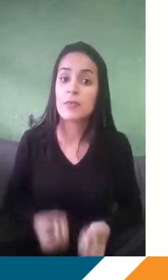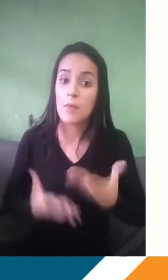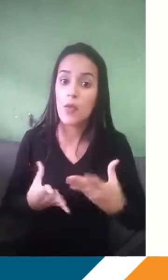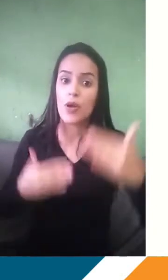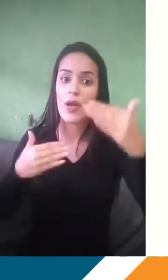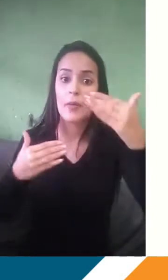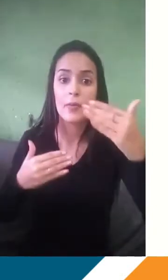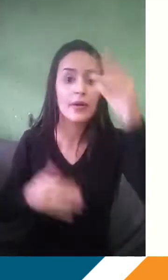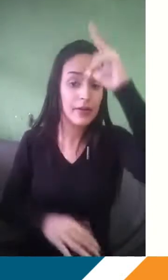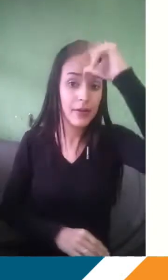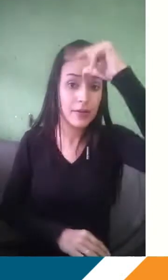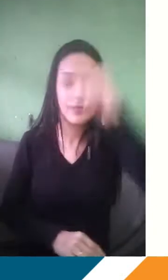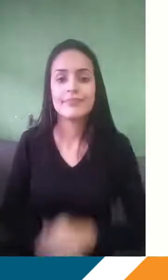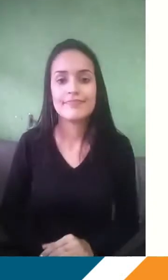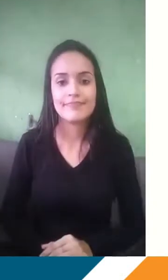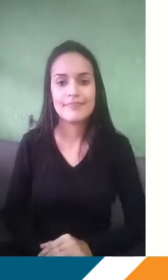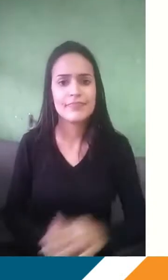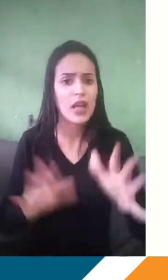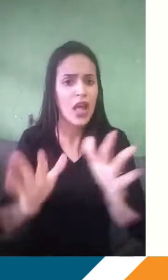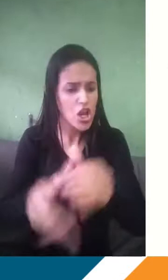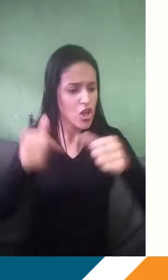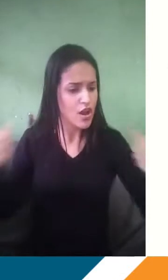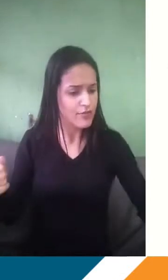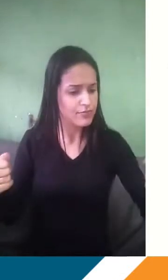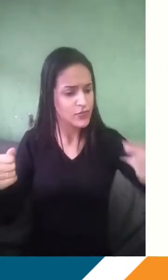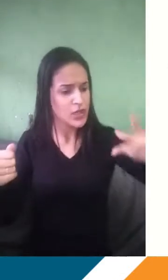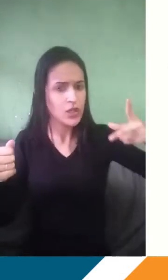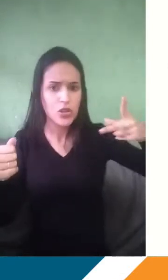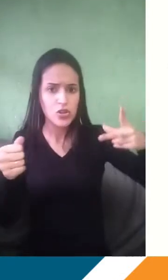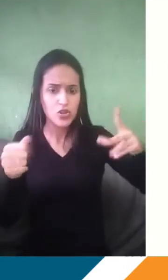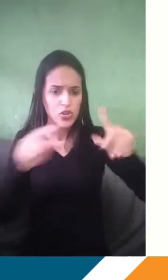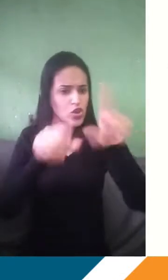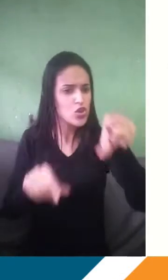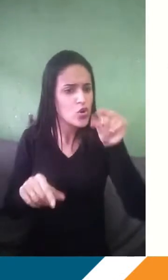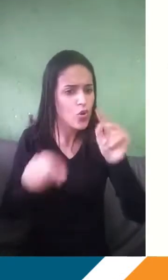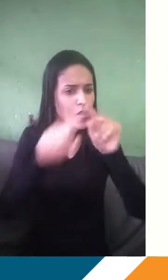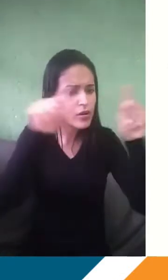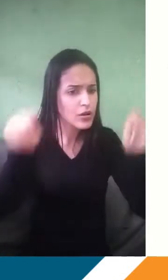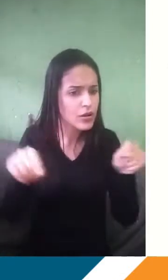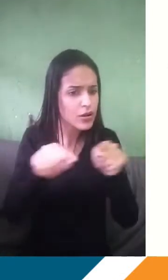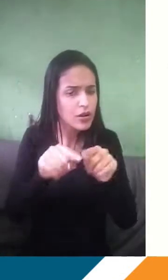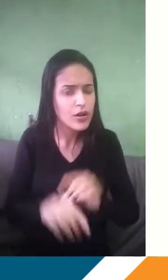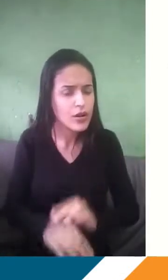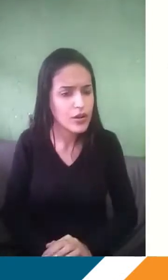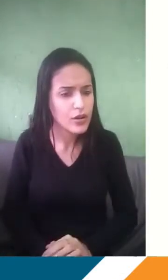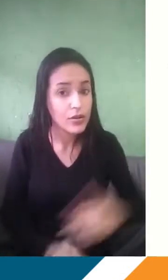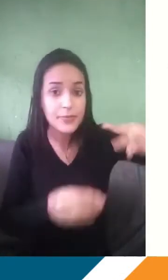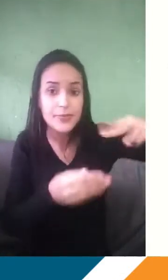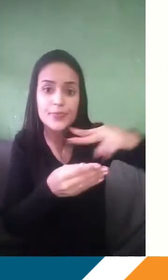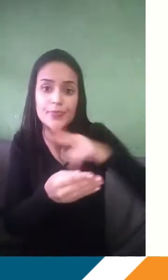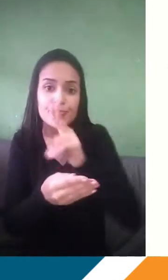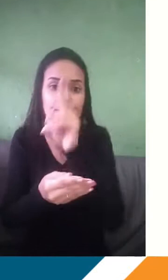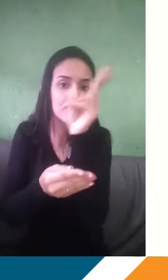um jornal, pegue a tesoura, escolha no jornal um artigo do tamanho que você deseja dar ao seu poema, recorte o